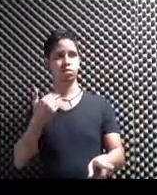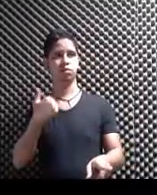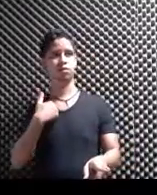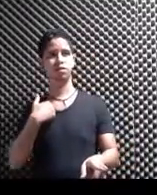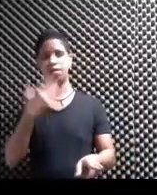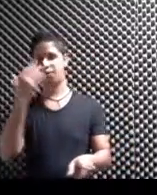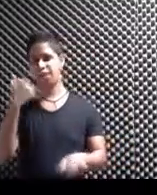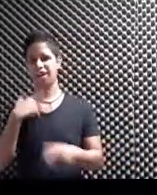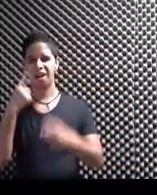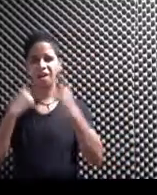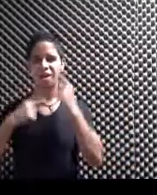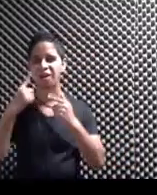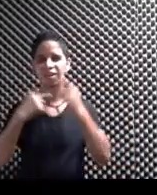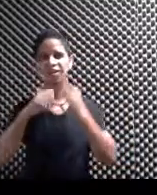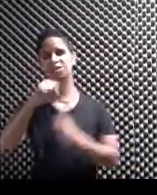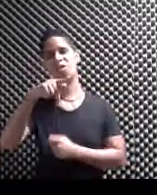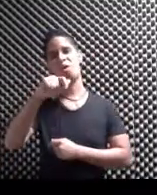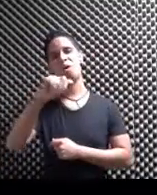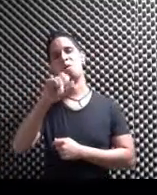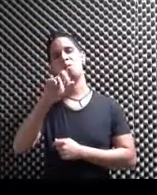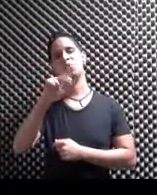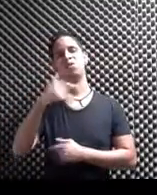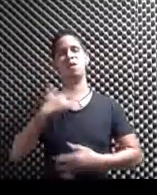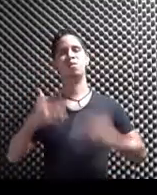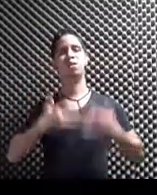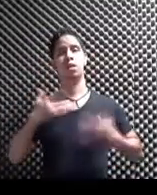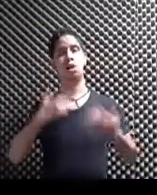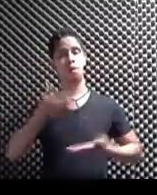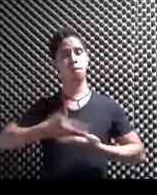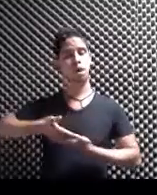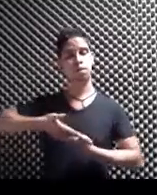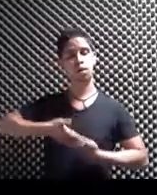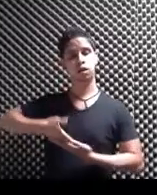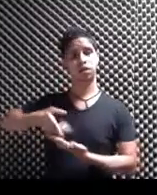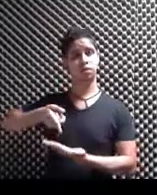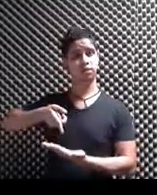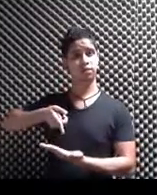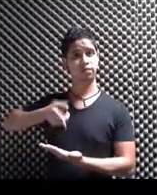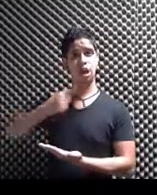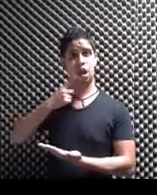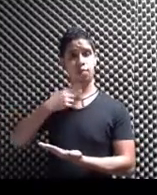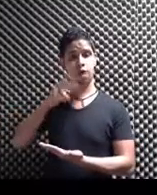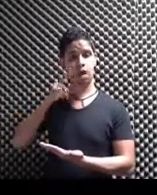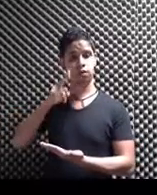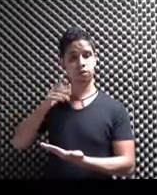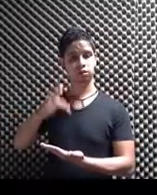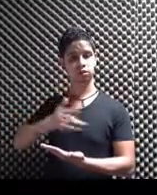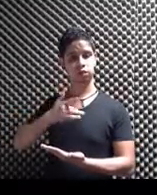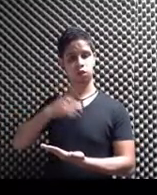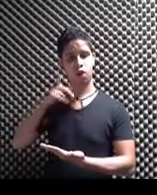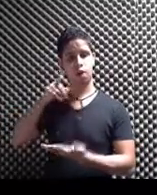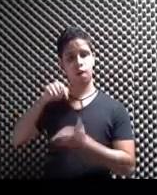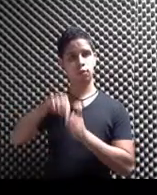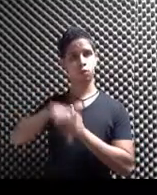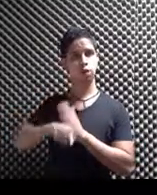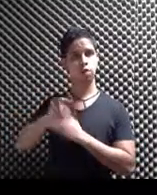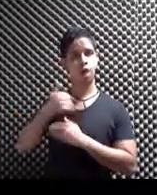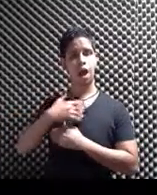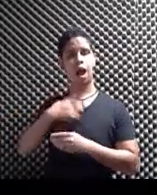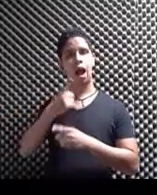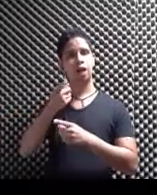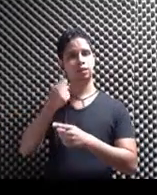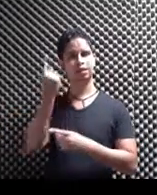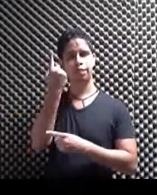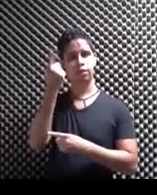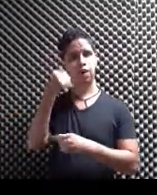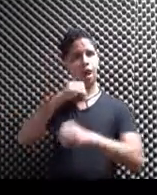porque lloro es un bebé que va a explorar lo profundo y va a defender lo que cree o